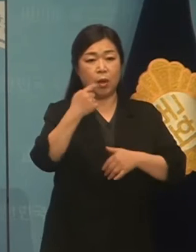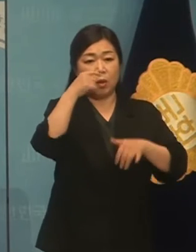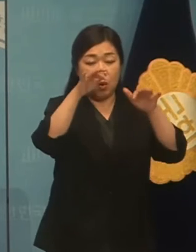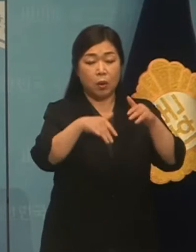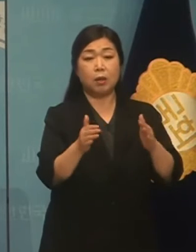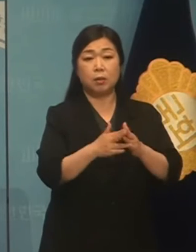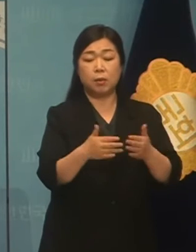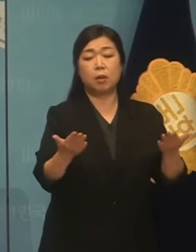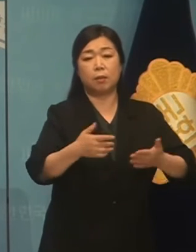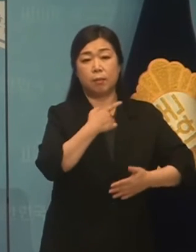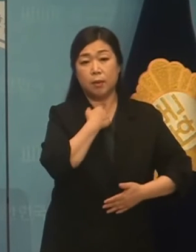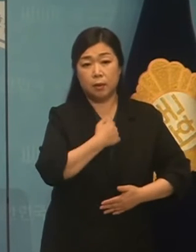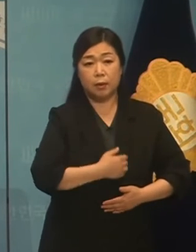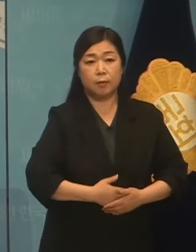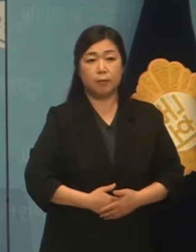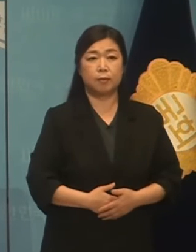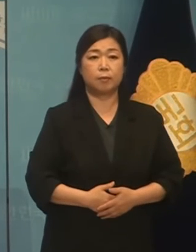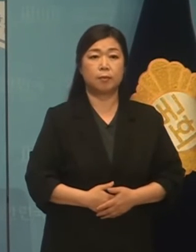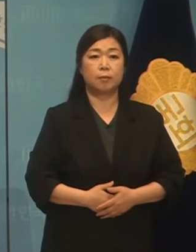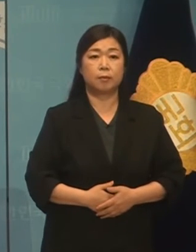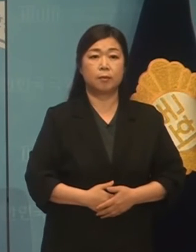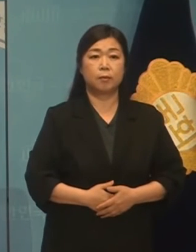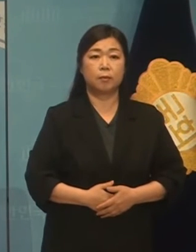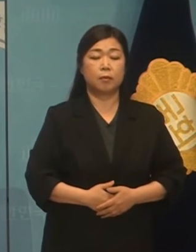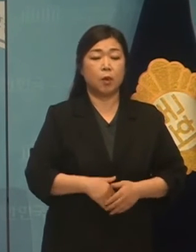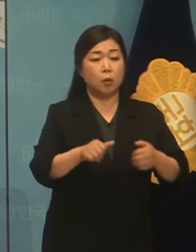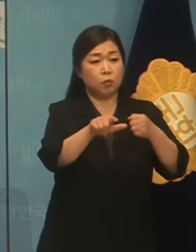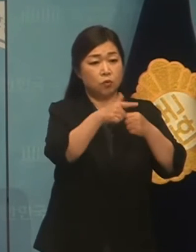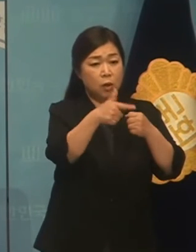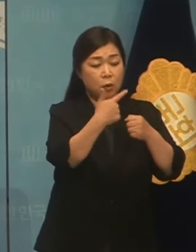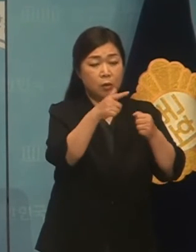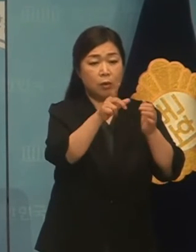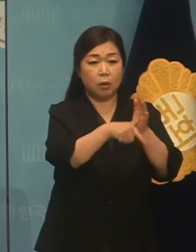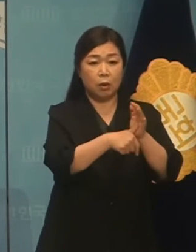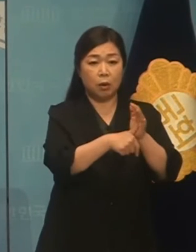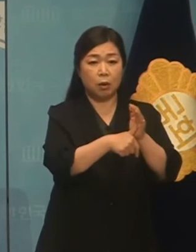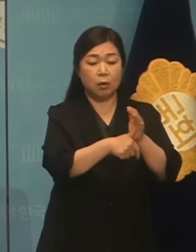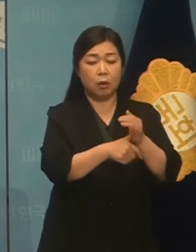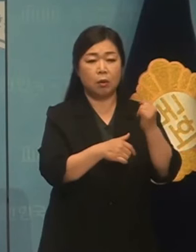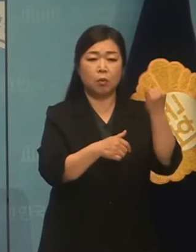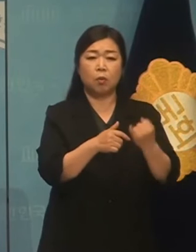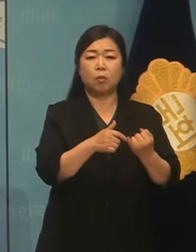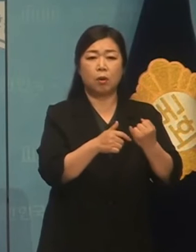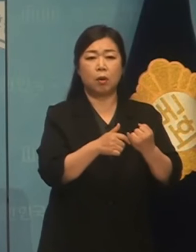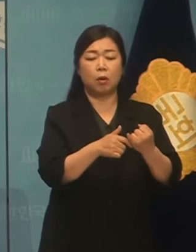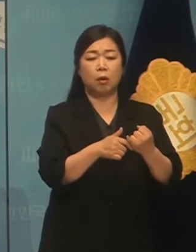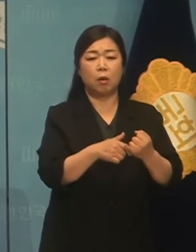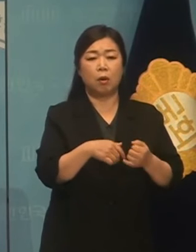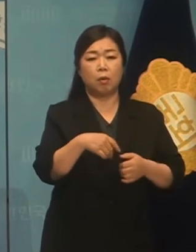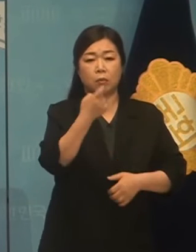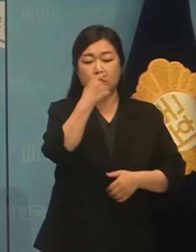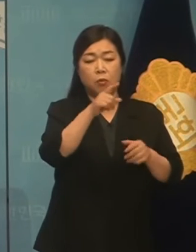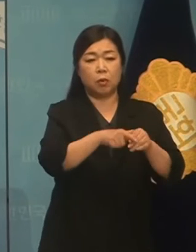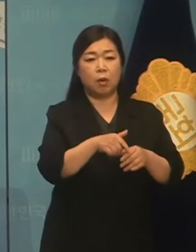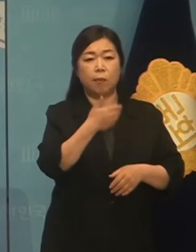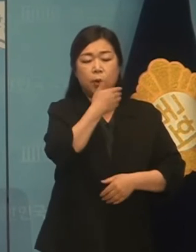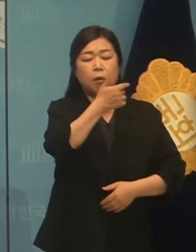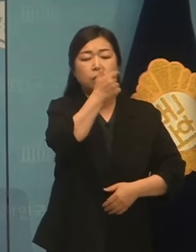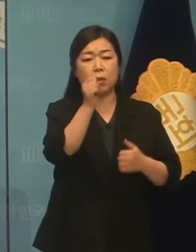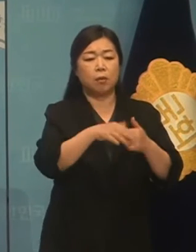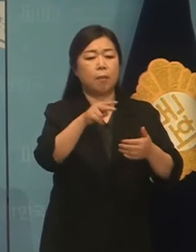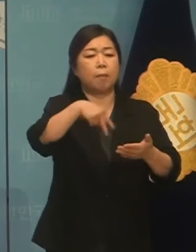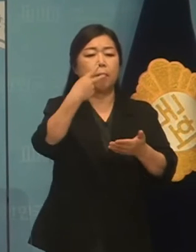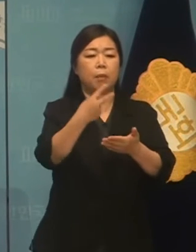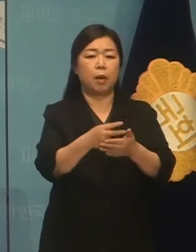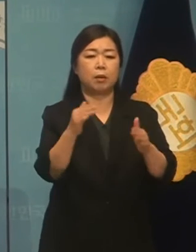설렁탕집에서 일했습니다. 초등학교 6학년 때 여동생이 수업 중에 영양실조로 쓰러져서 집에 업고